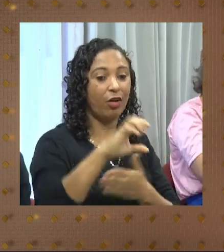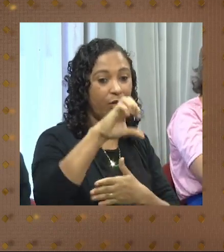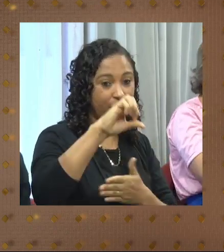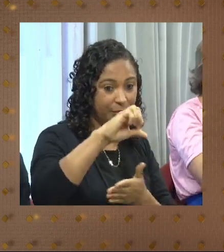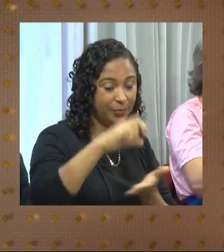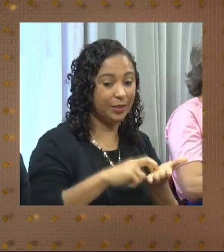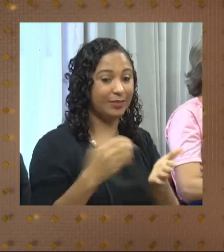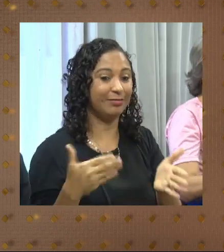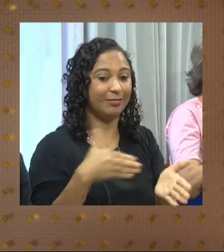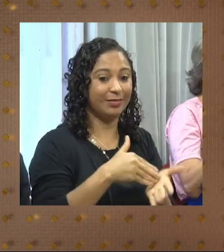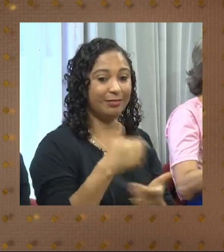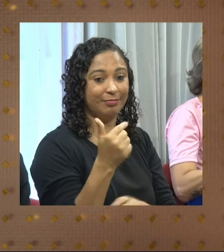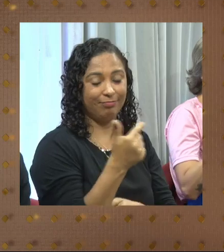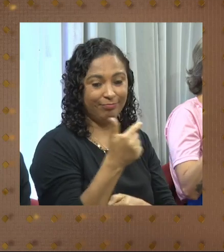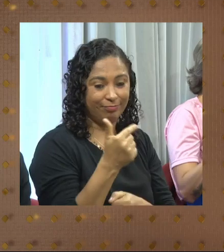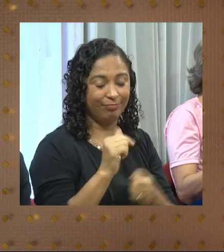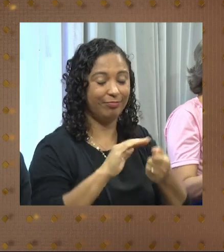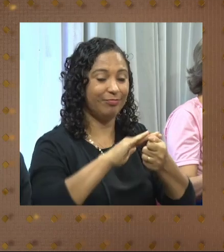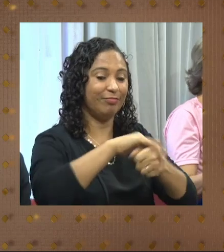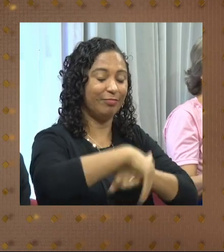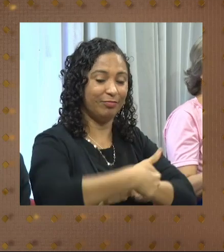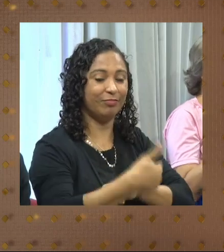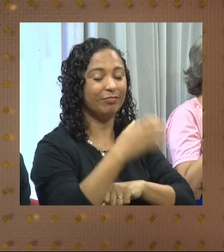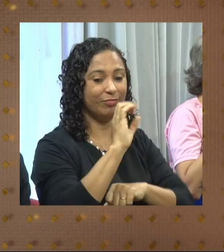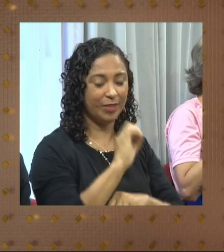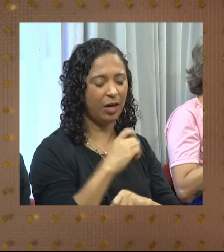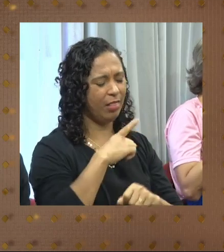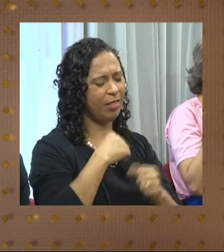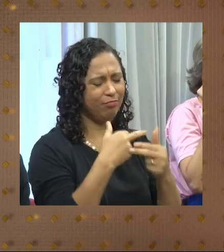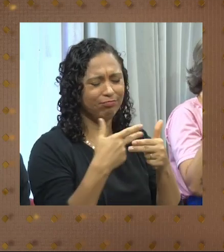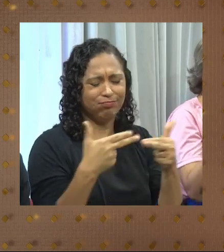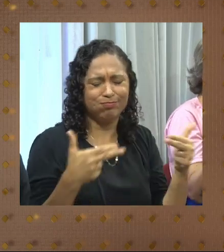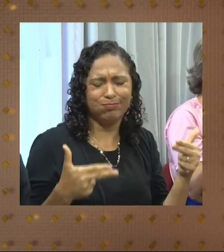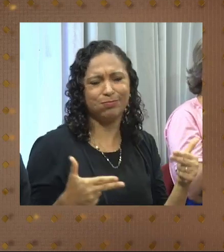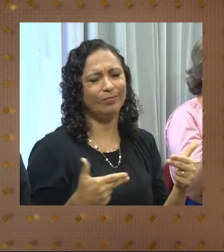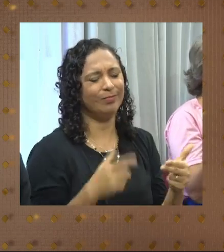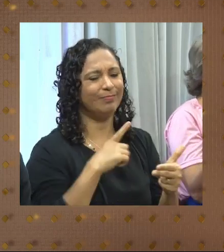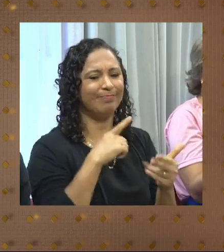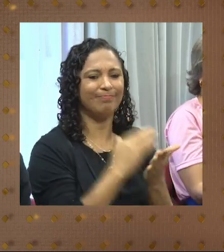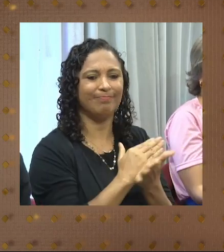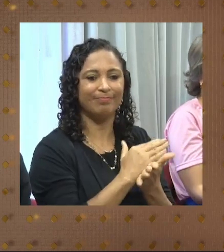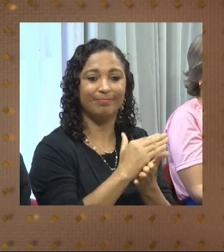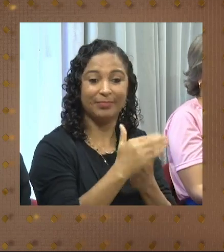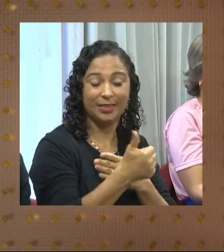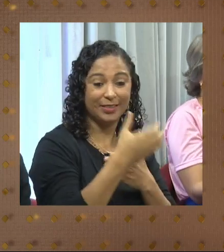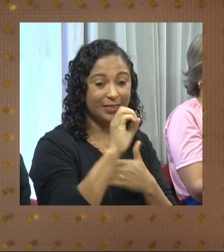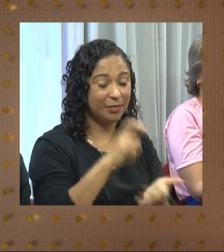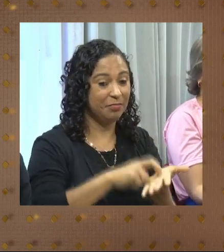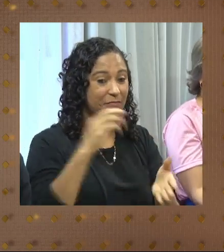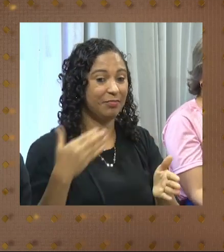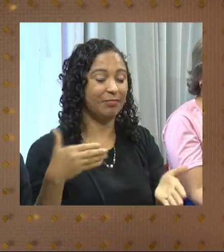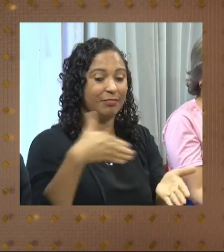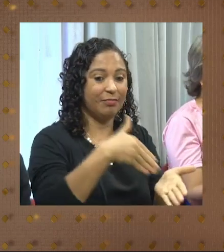da noite. Movimentação e programação diversificada de 10 às 22 horas. Não tem como perder. É gratuito.